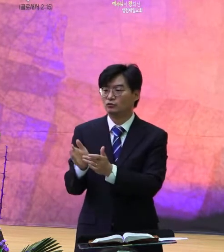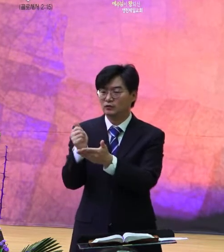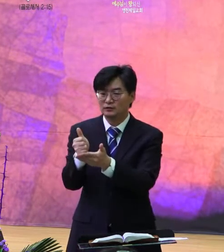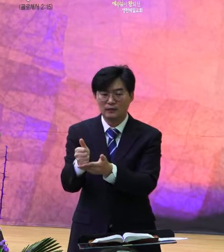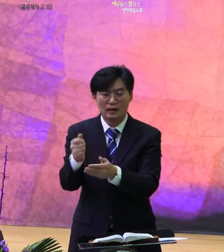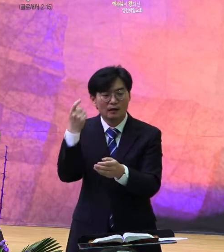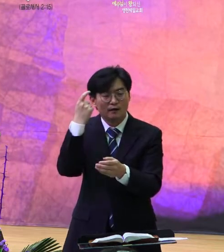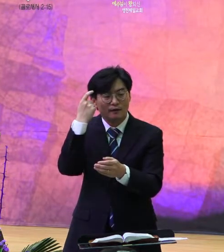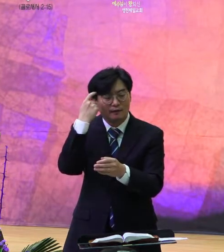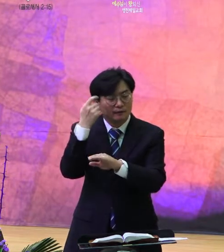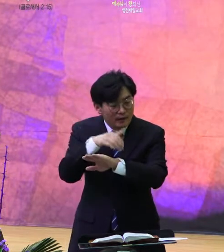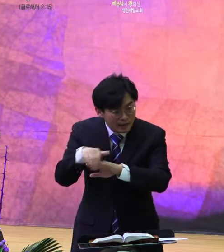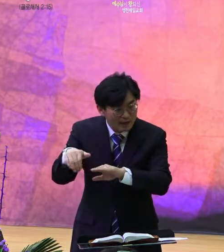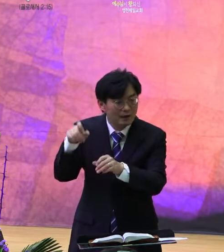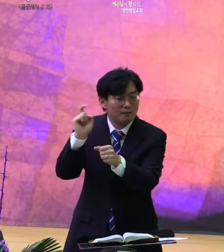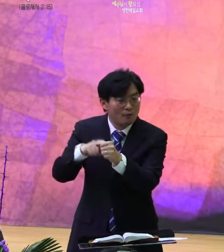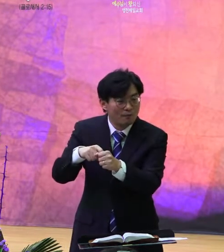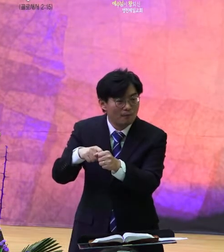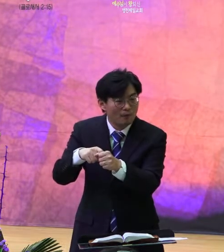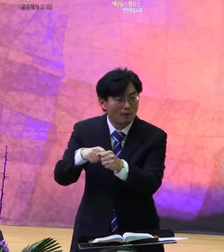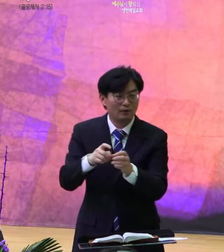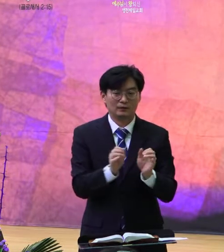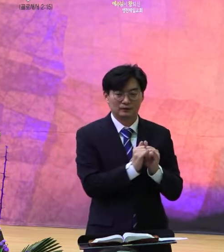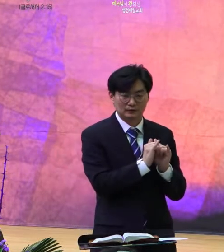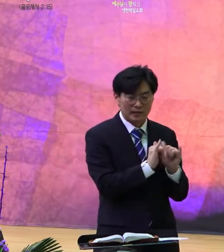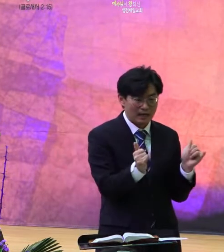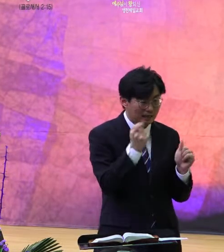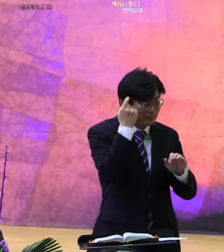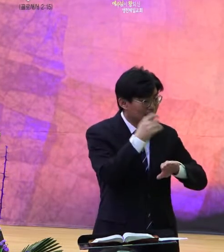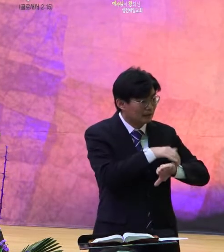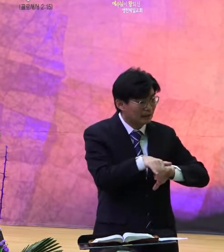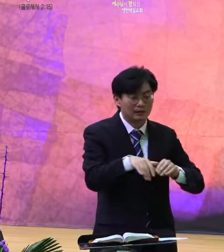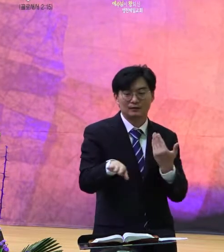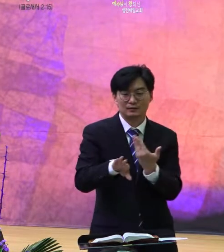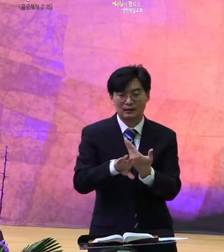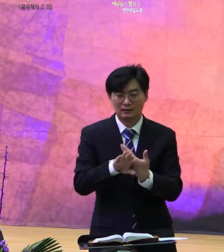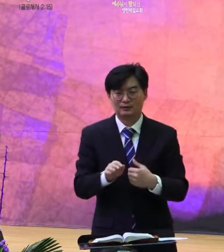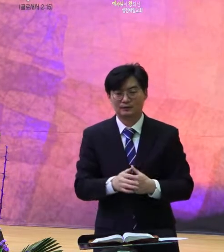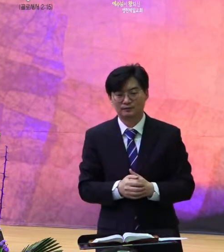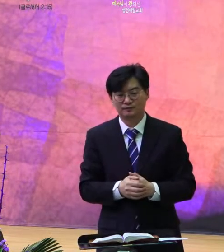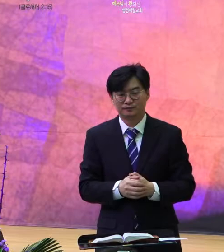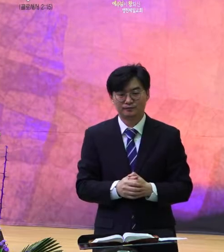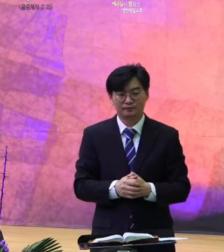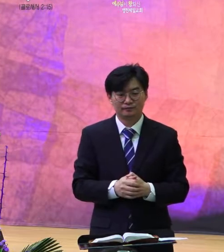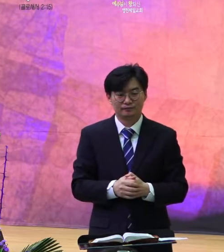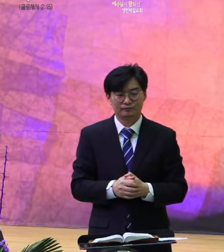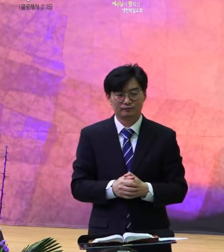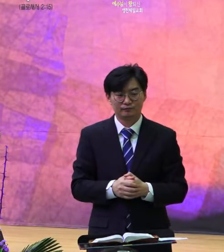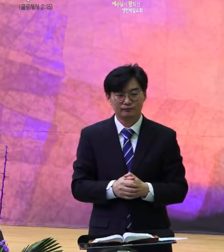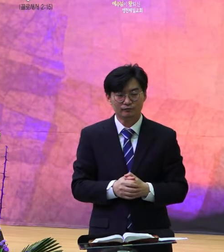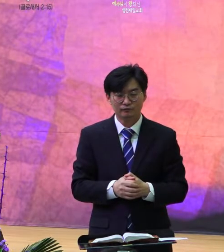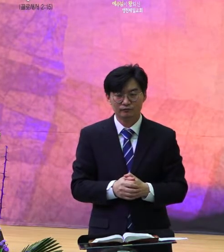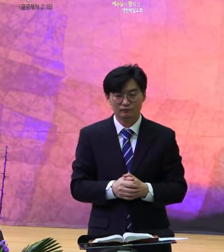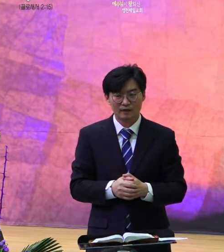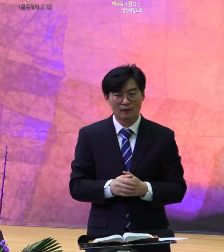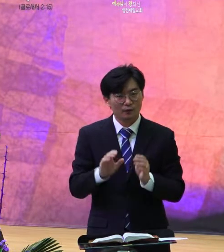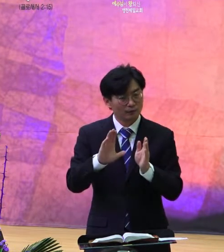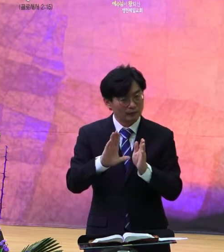흔들릴 정도였다라고 마태가 기록한 것입니다. 여러분, 이때 절기가